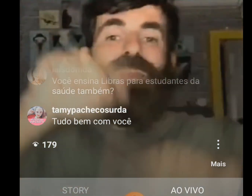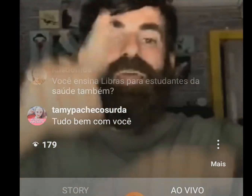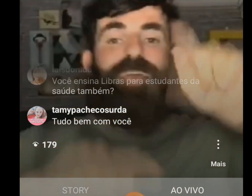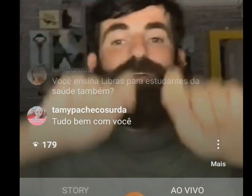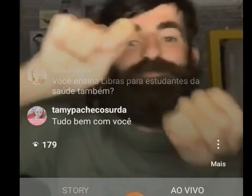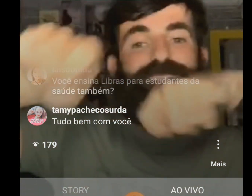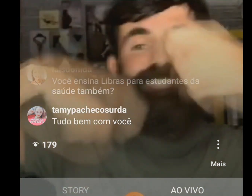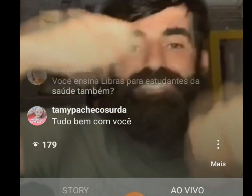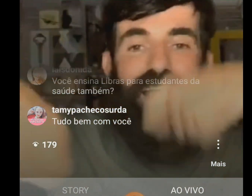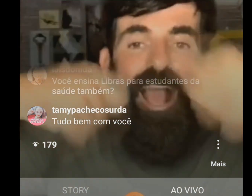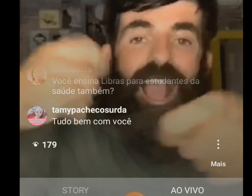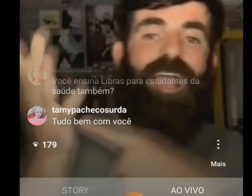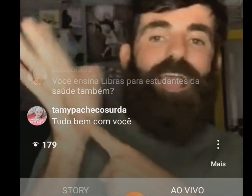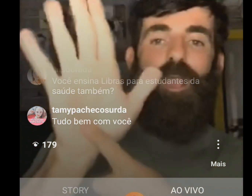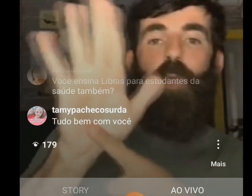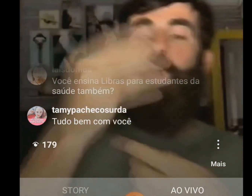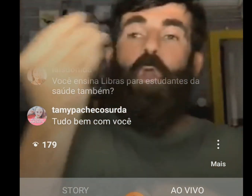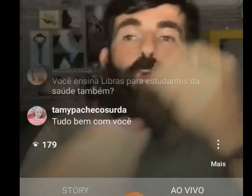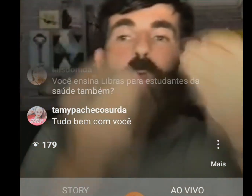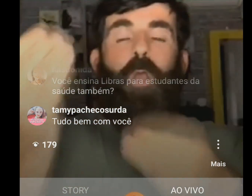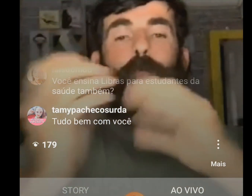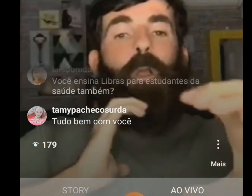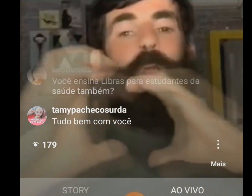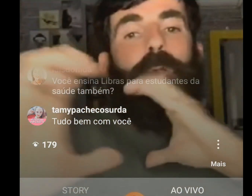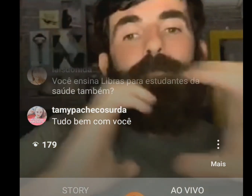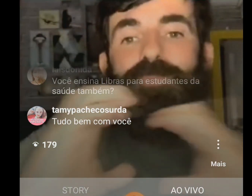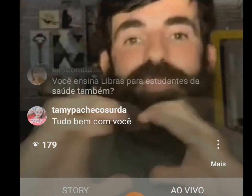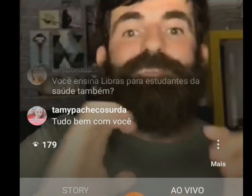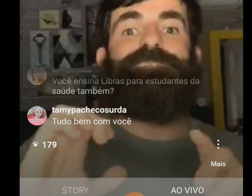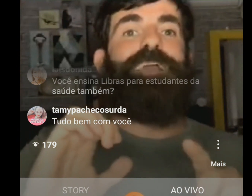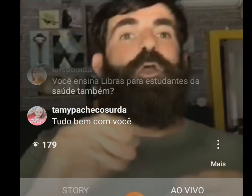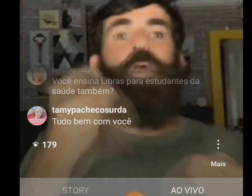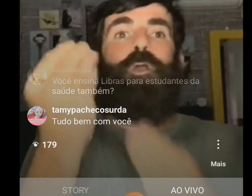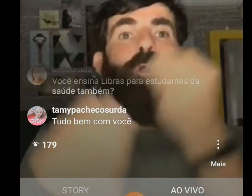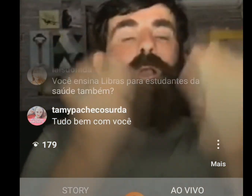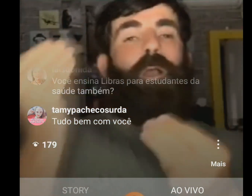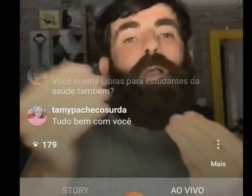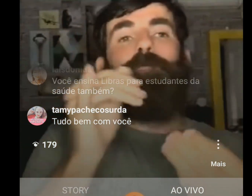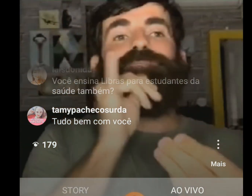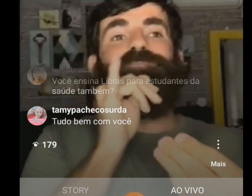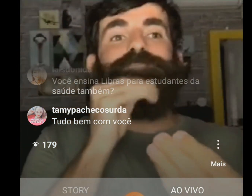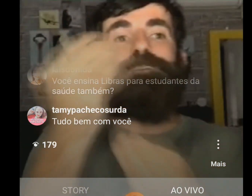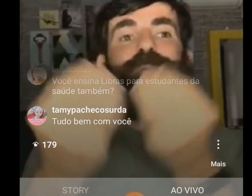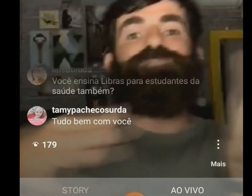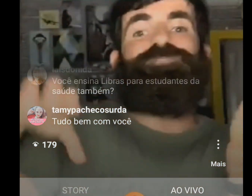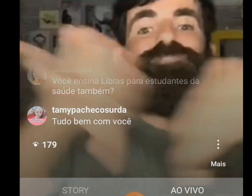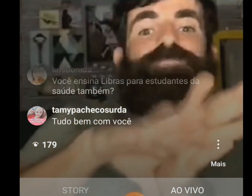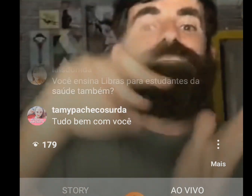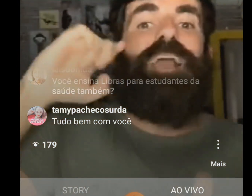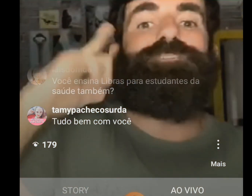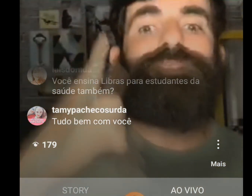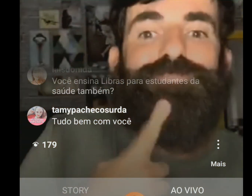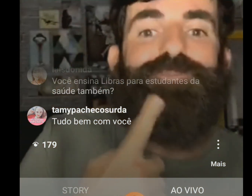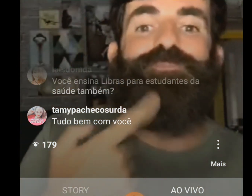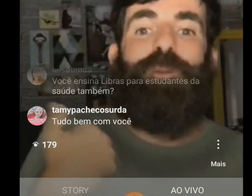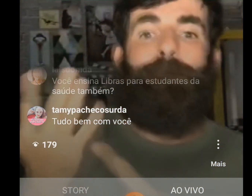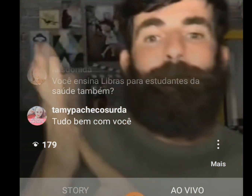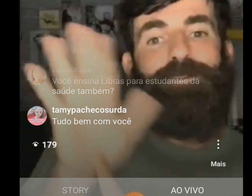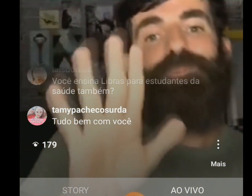na comunicação, não tem informação para as pessoas. Então, tem o material e tem os sinais também para facilitar a